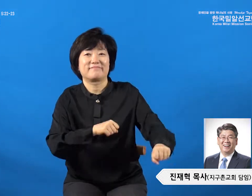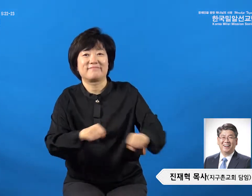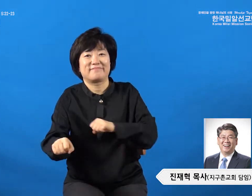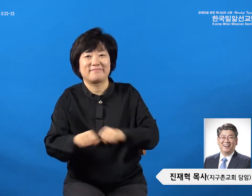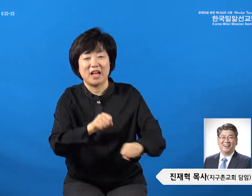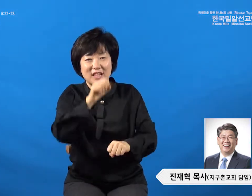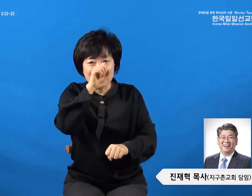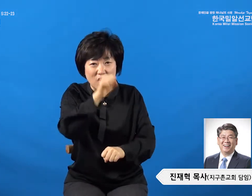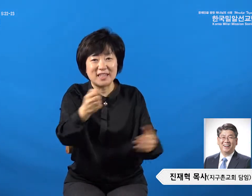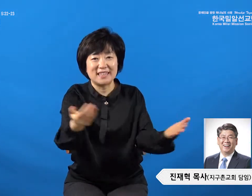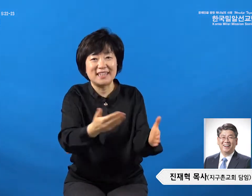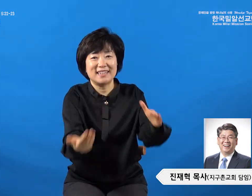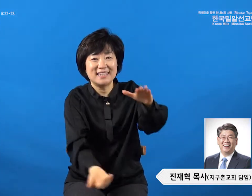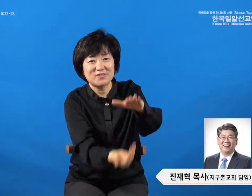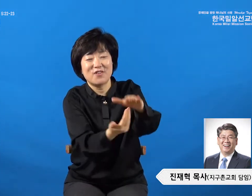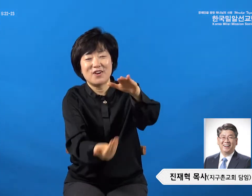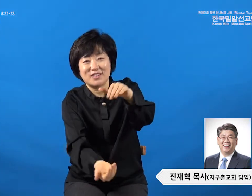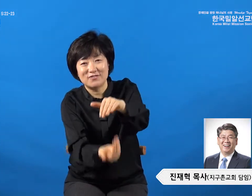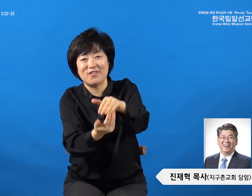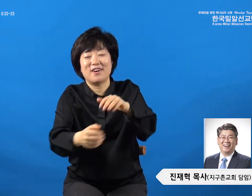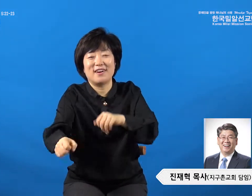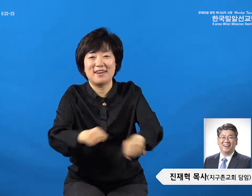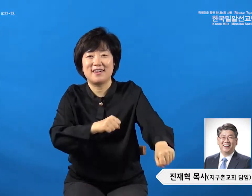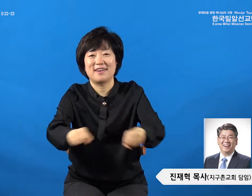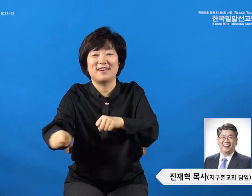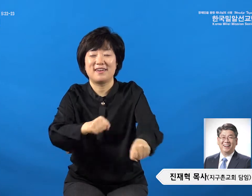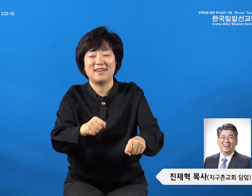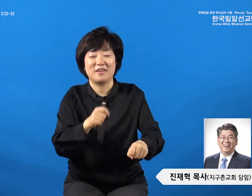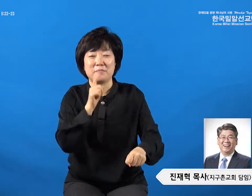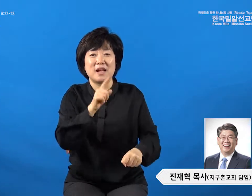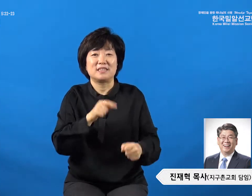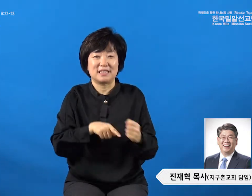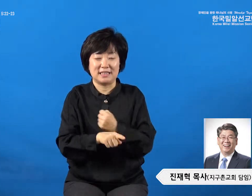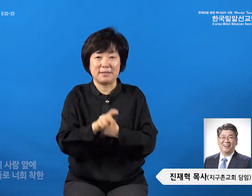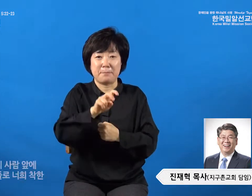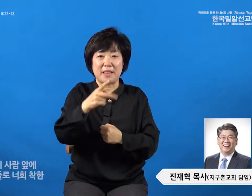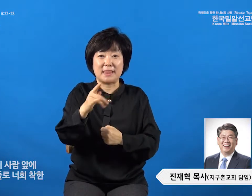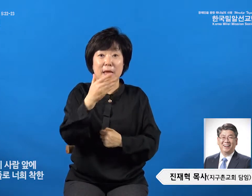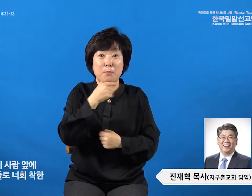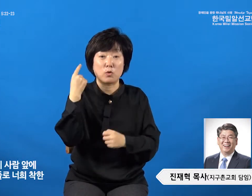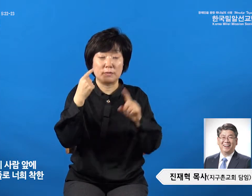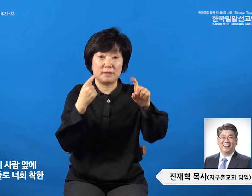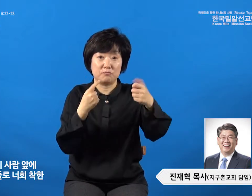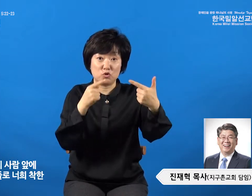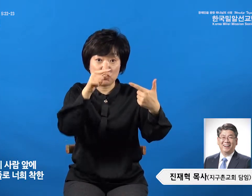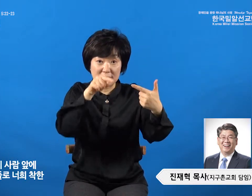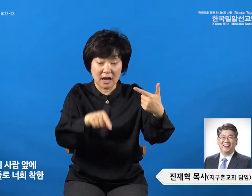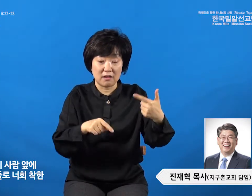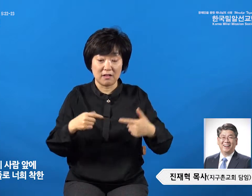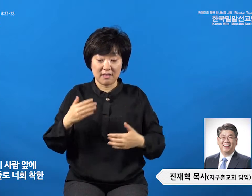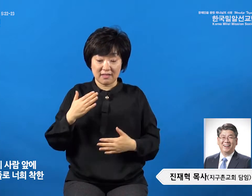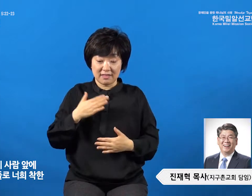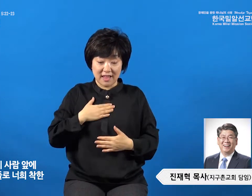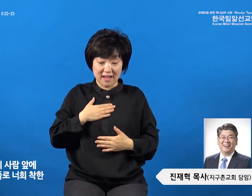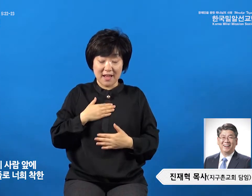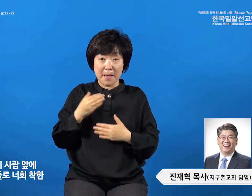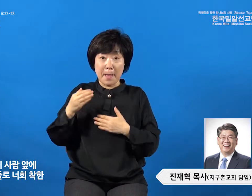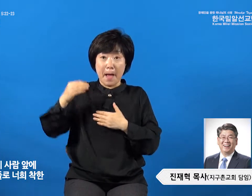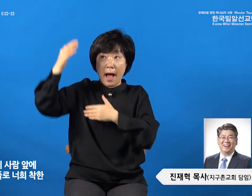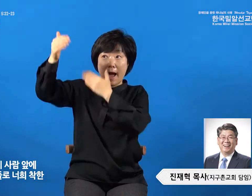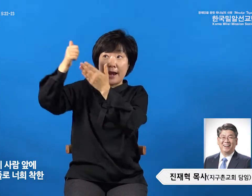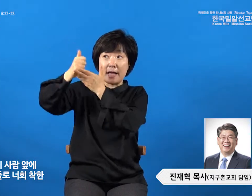삶의 모습을 말씀하고 있습니다. 마태복음 5장 16절은 이렇게 말씀합니다. 이같이 너희